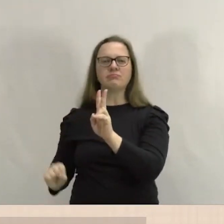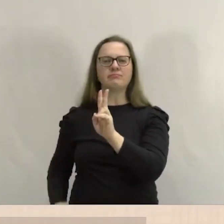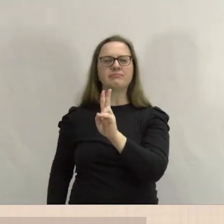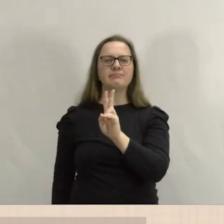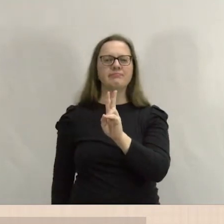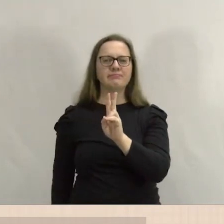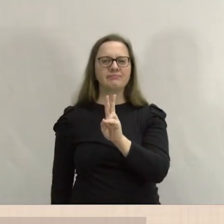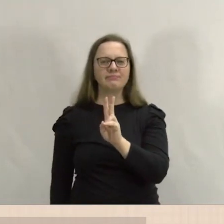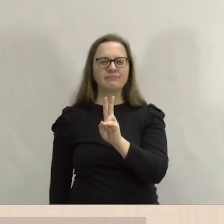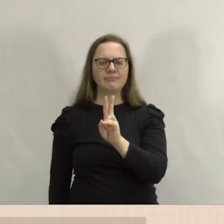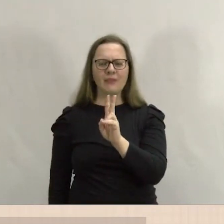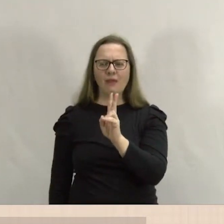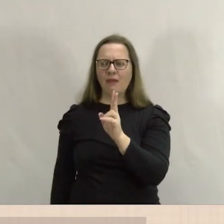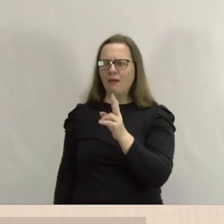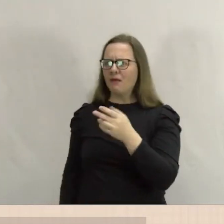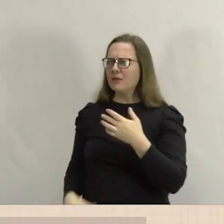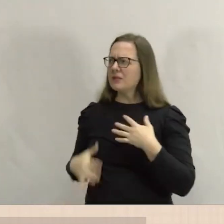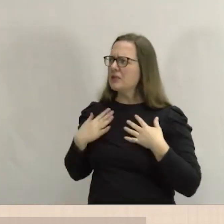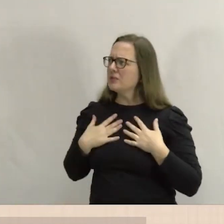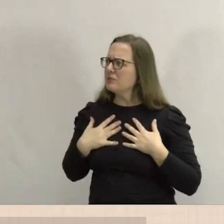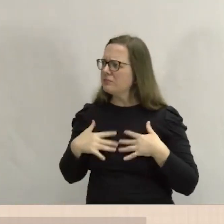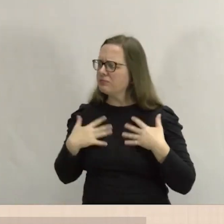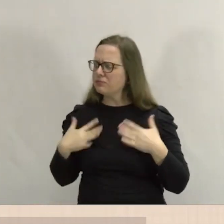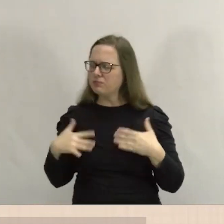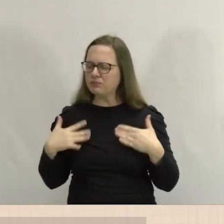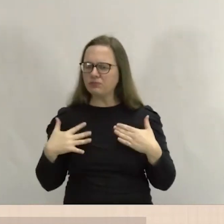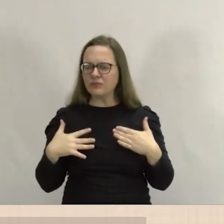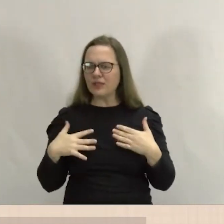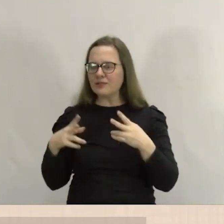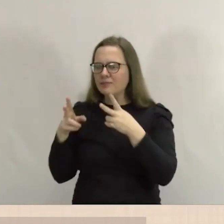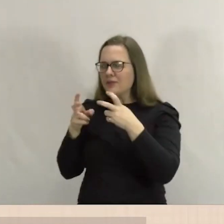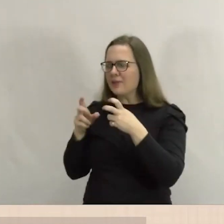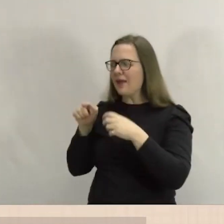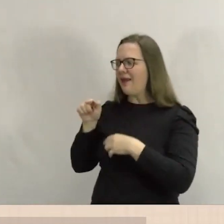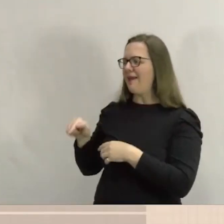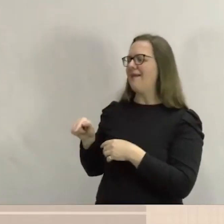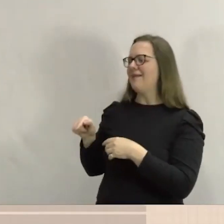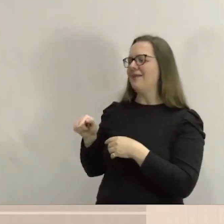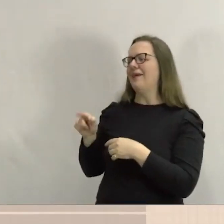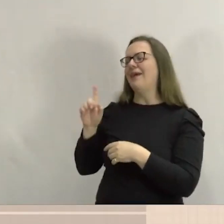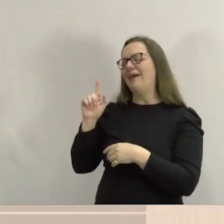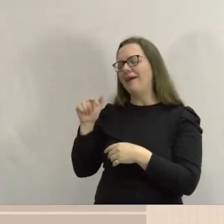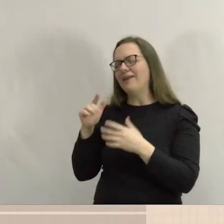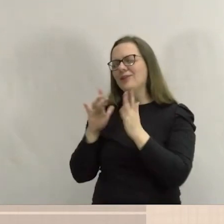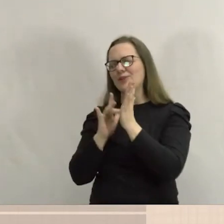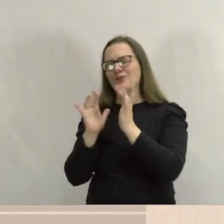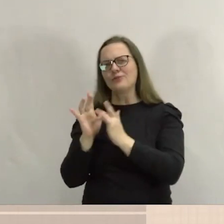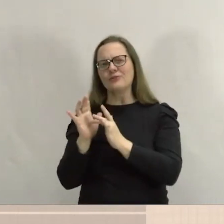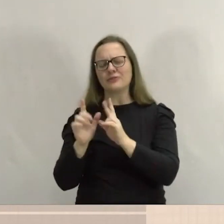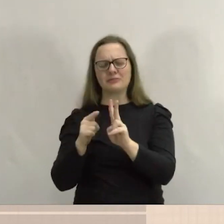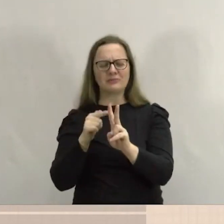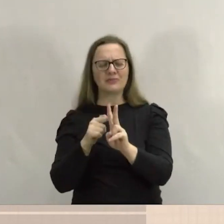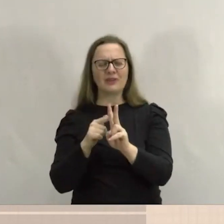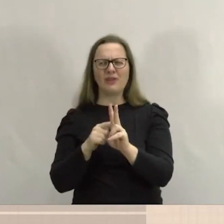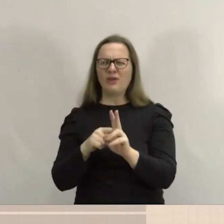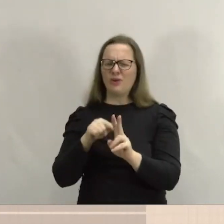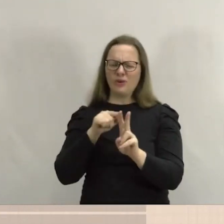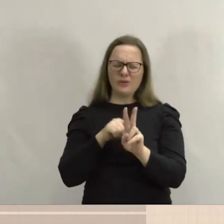Aí eles perceberam que era Jesus. Versículo 32. E disseram um ao outro: